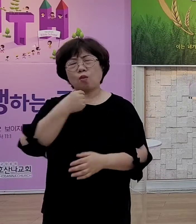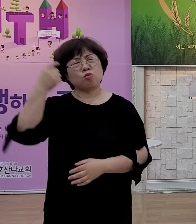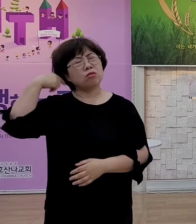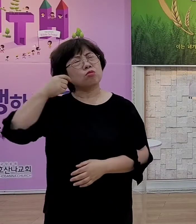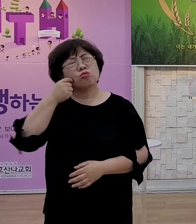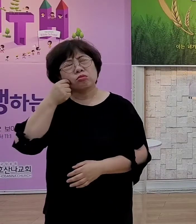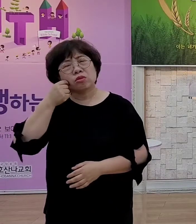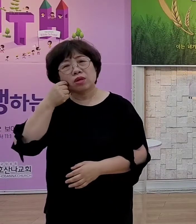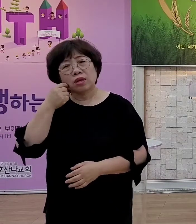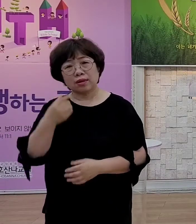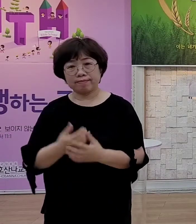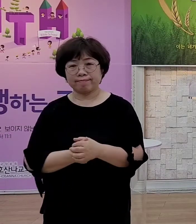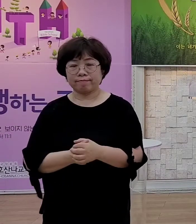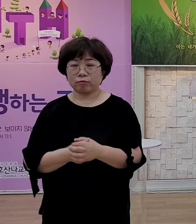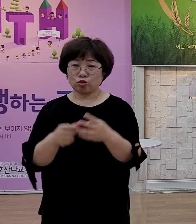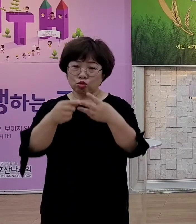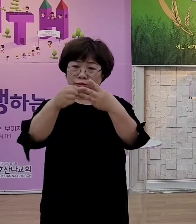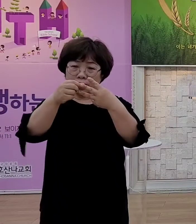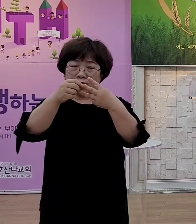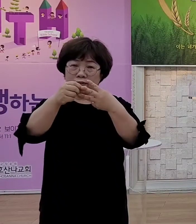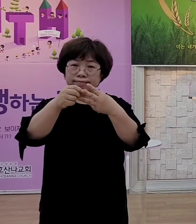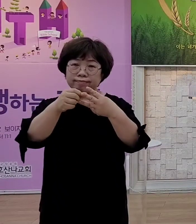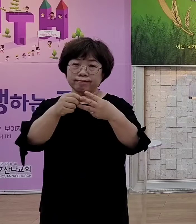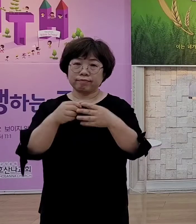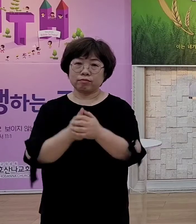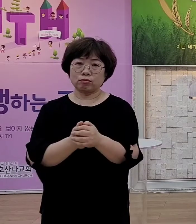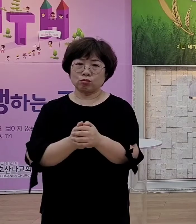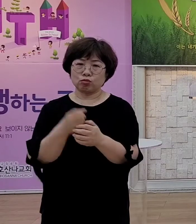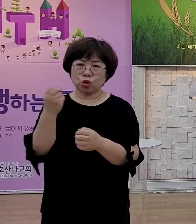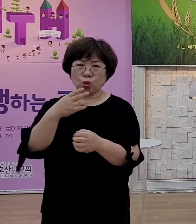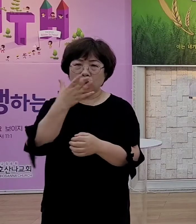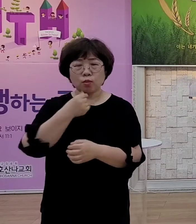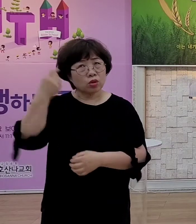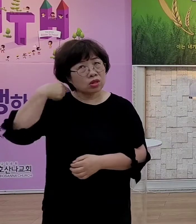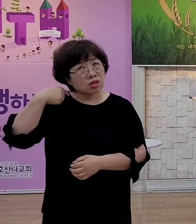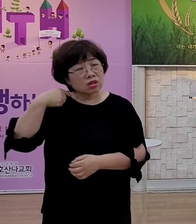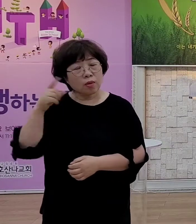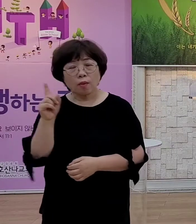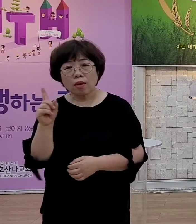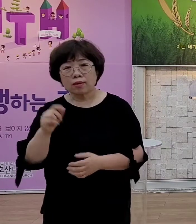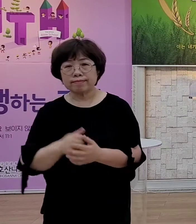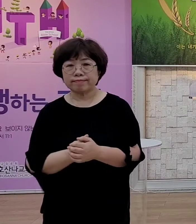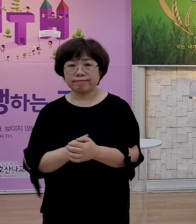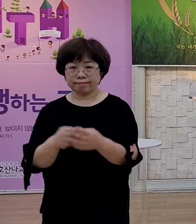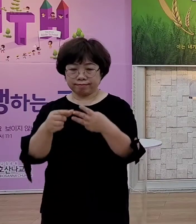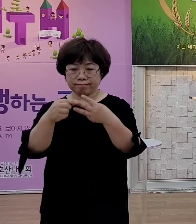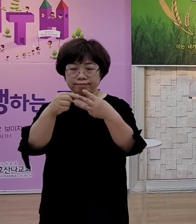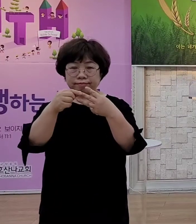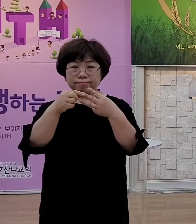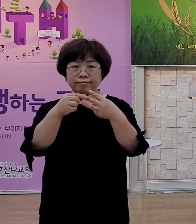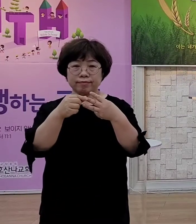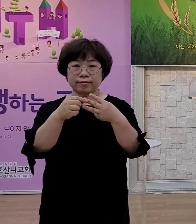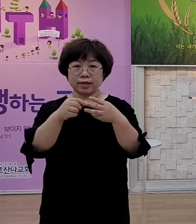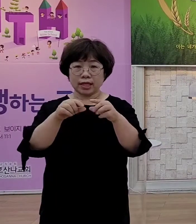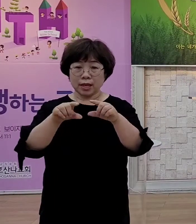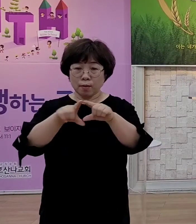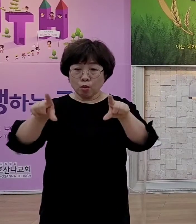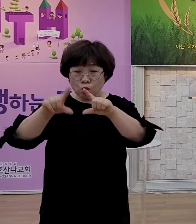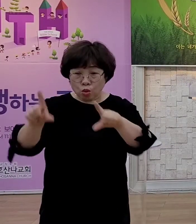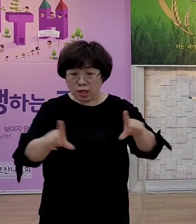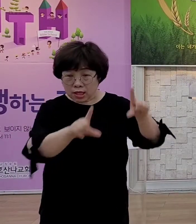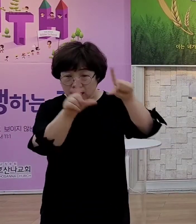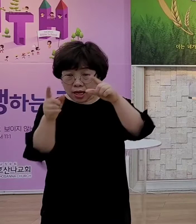거예요. 두 번째는 또 어떻게 하면 행복을 느끼느냐. 여러분,